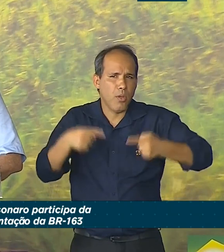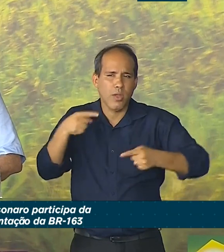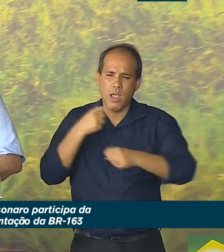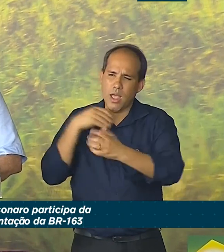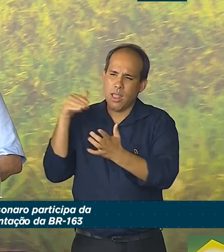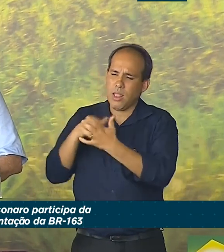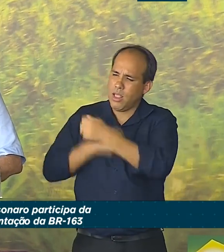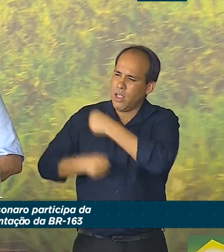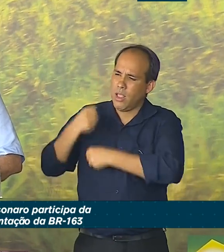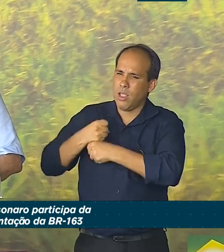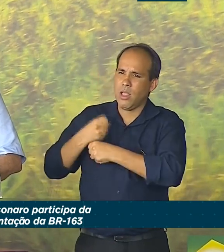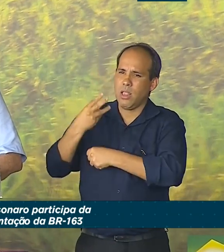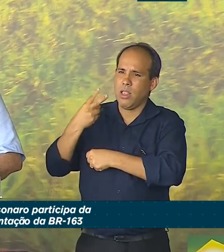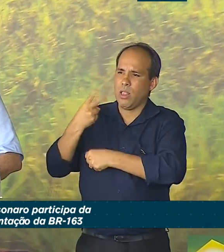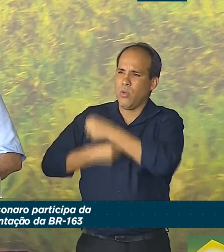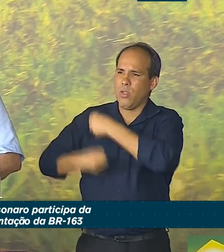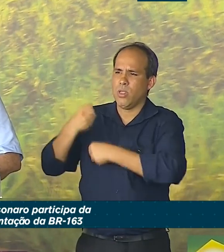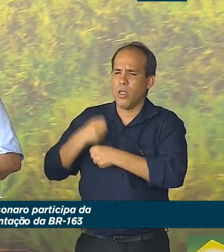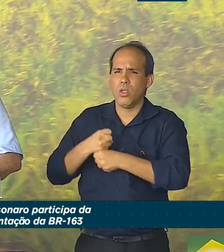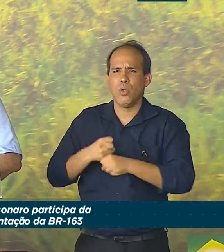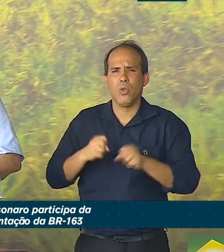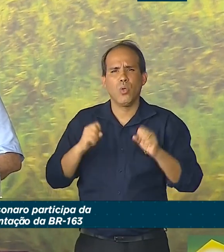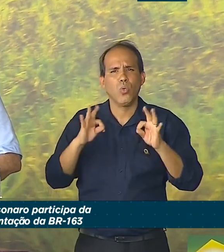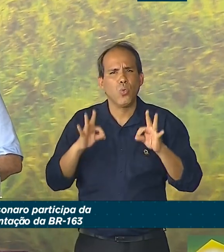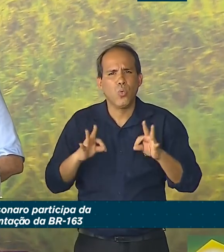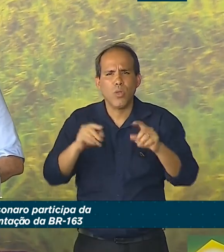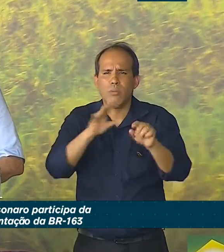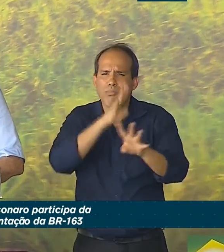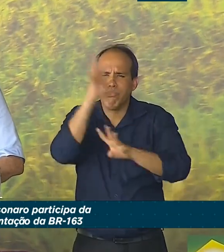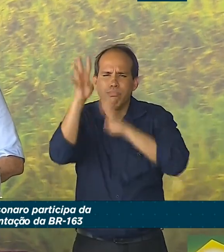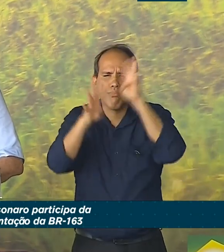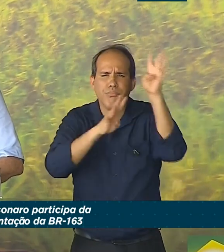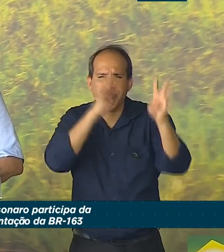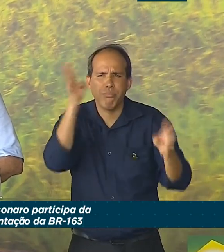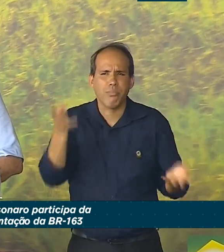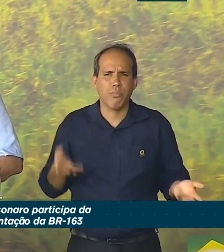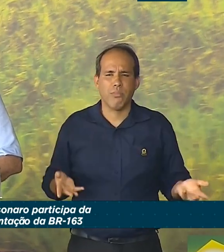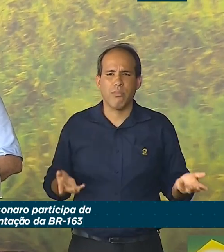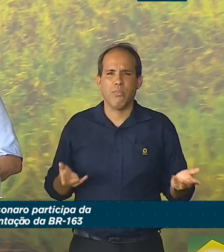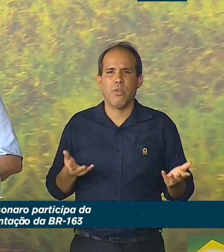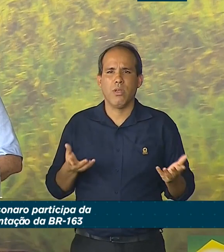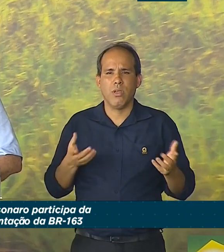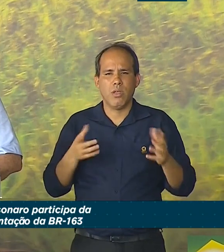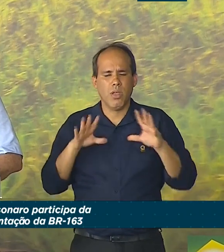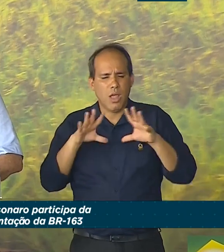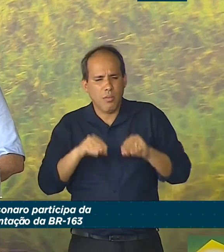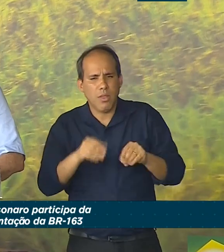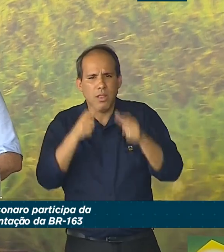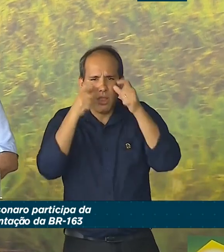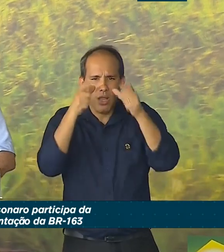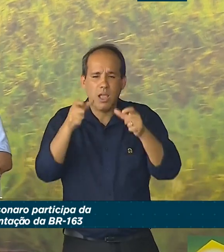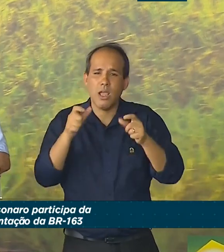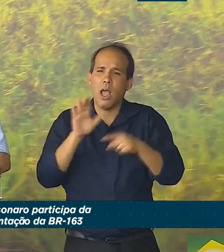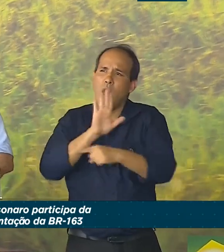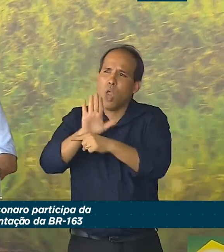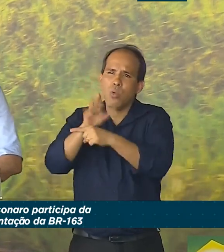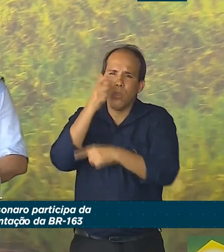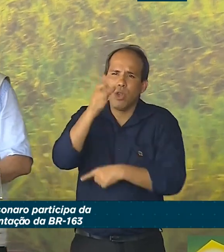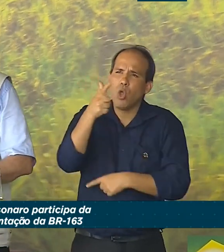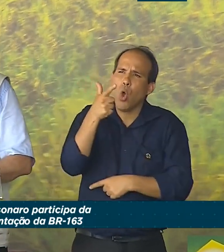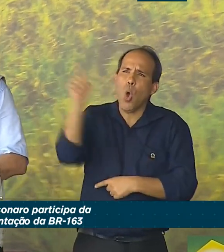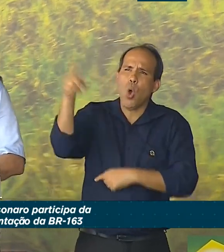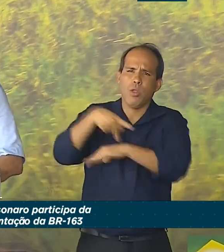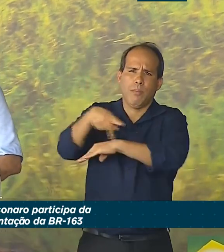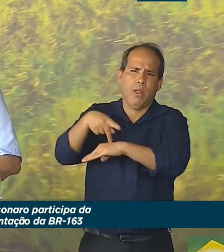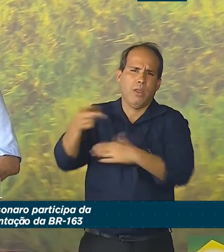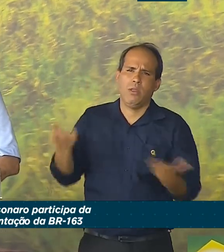ano retrasado implementado, totalmente equivocada, que atendia interesses de outros países. Não é à